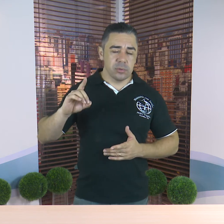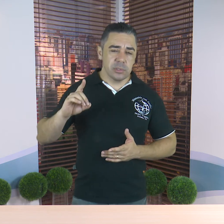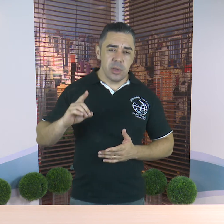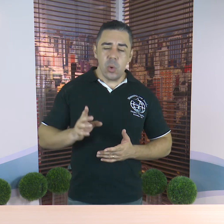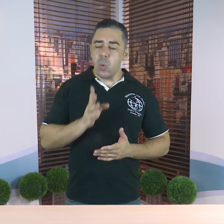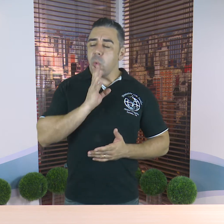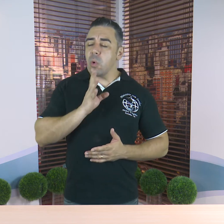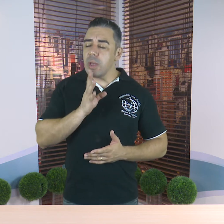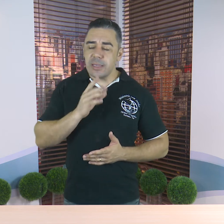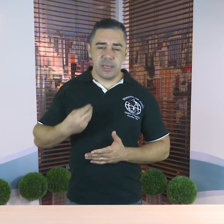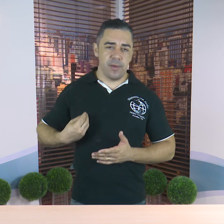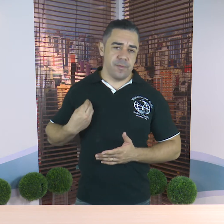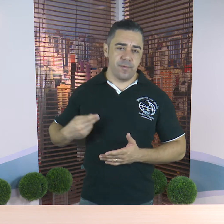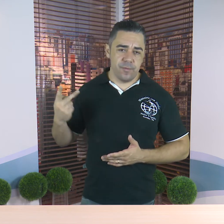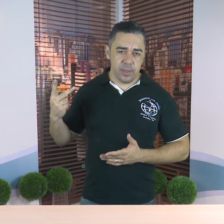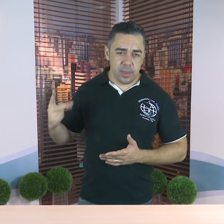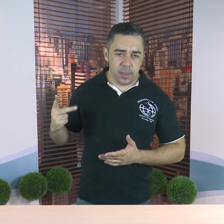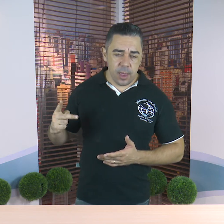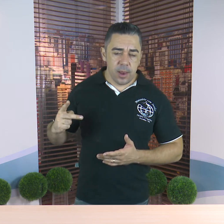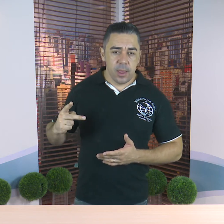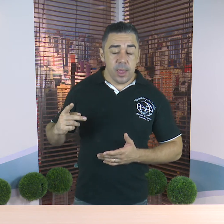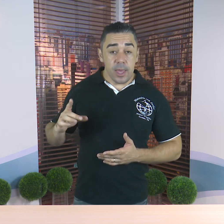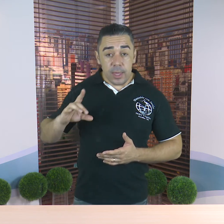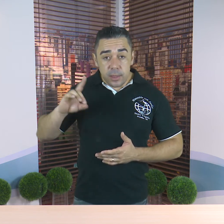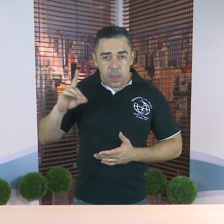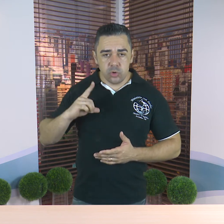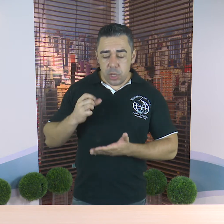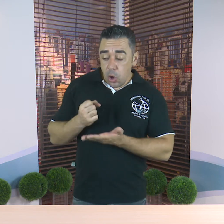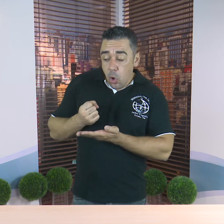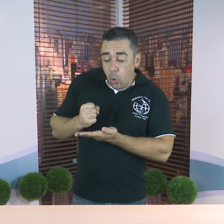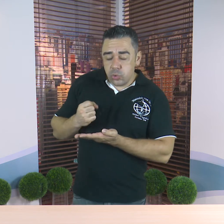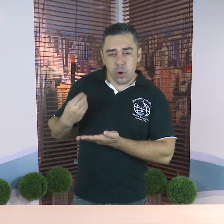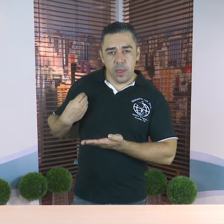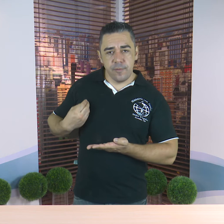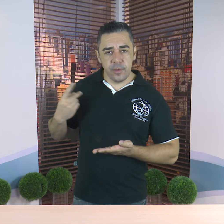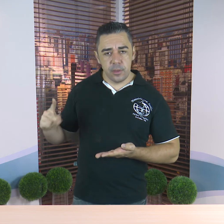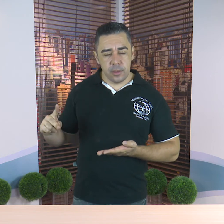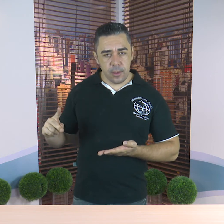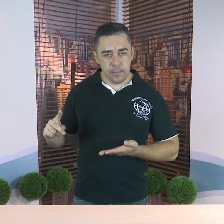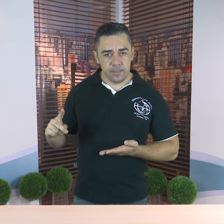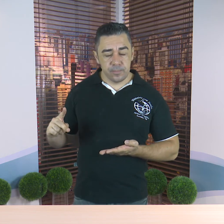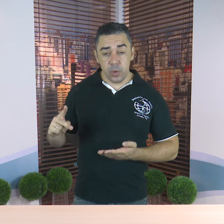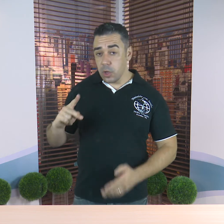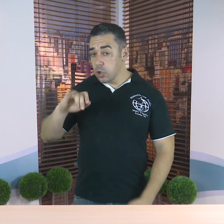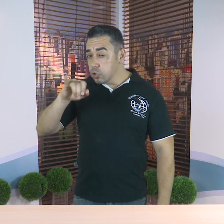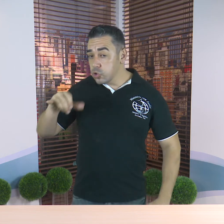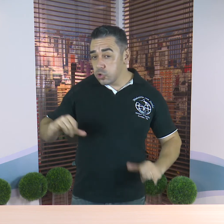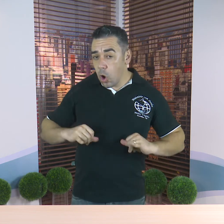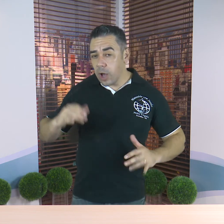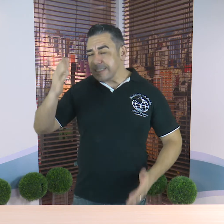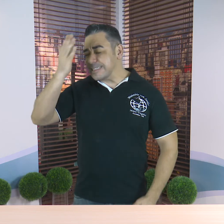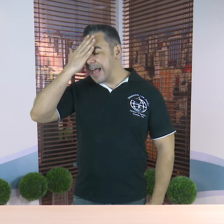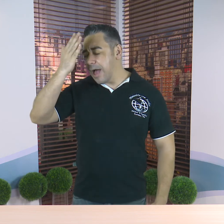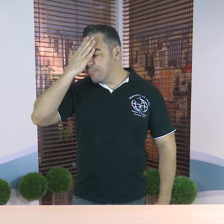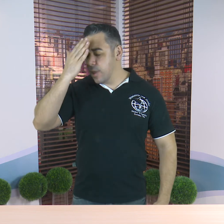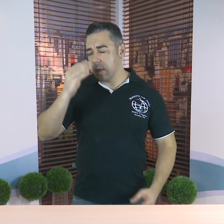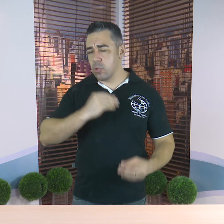está sob o seu controle. O homem de Uz estava convicto de que não havia quebrado nenhuma lei